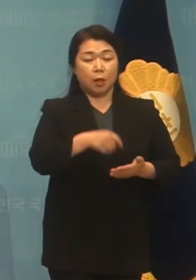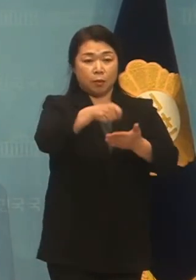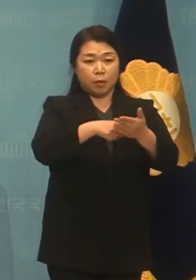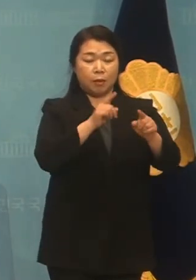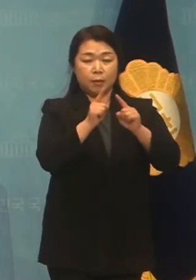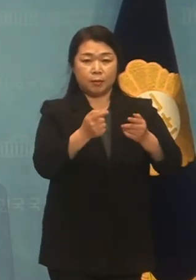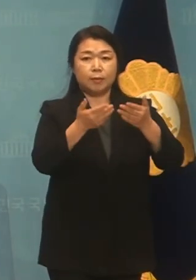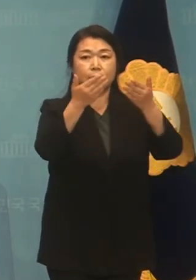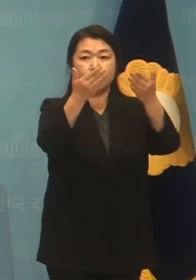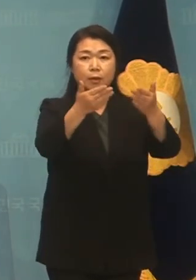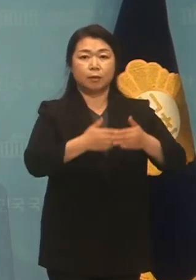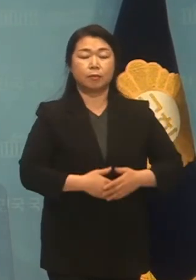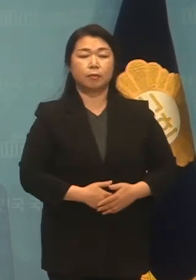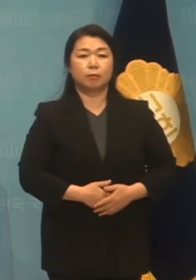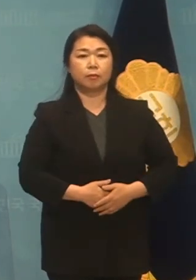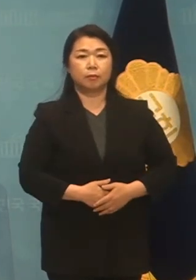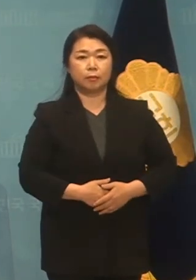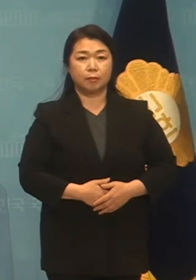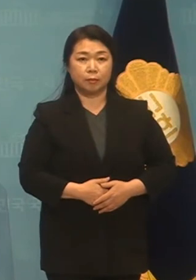성명서를 낭독하겠습니다.